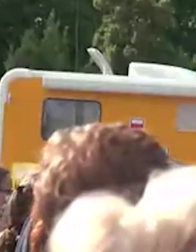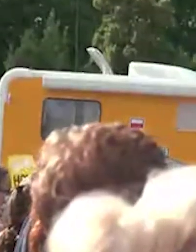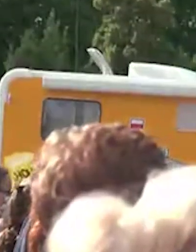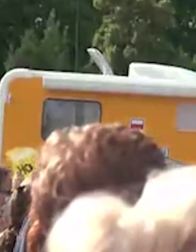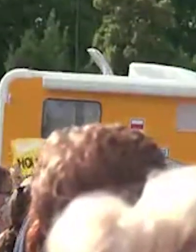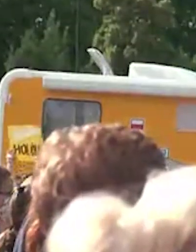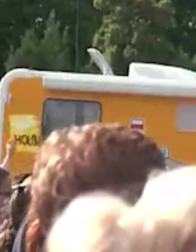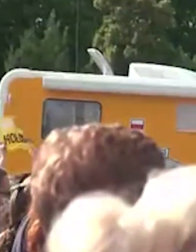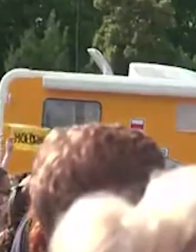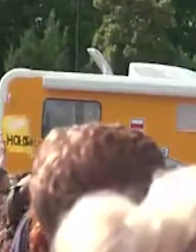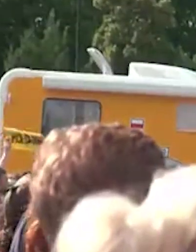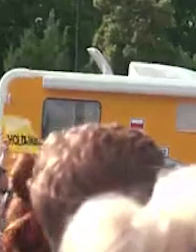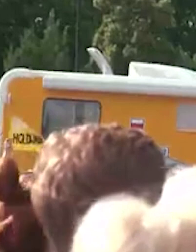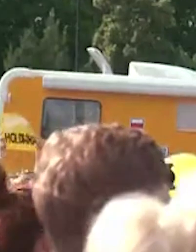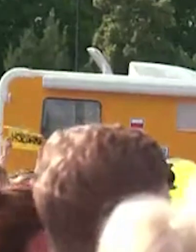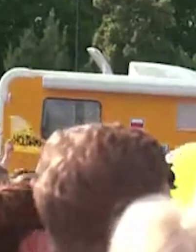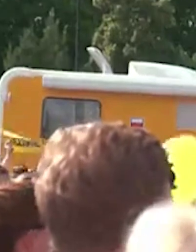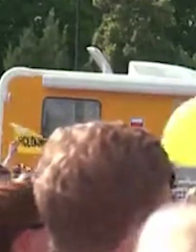O społeczeństwie solidarnym.